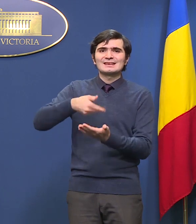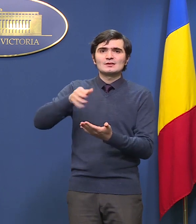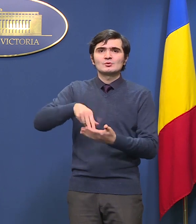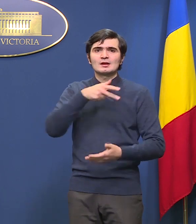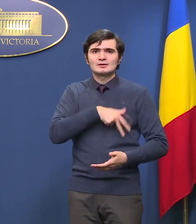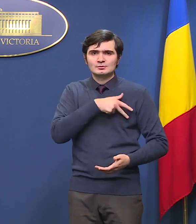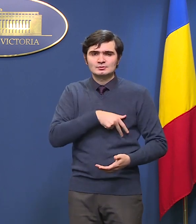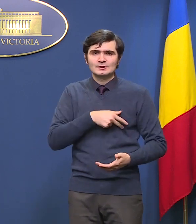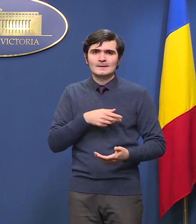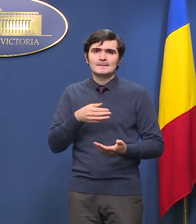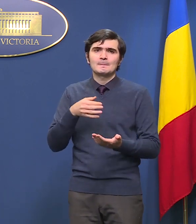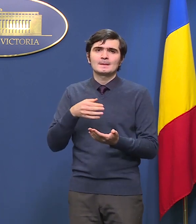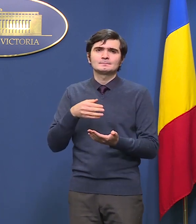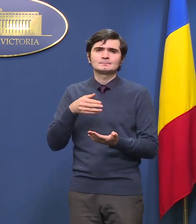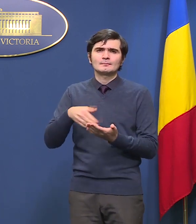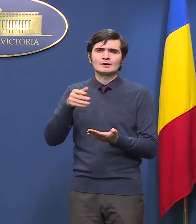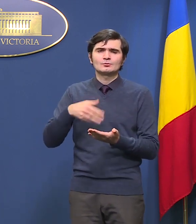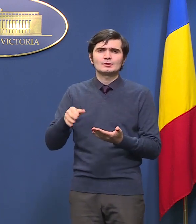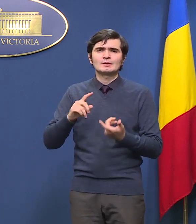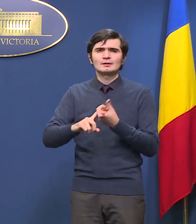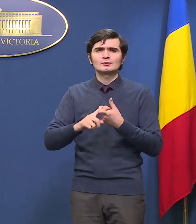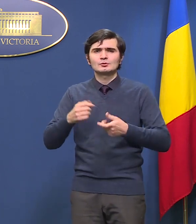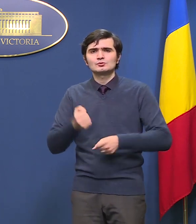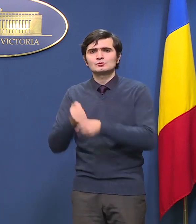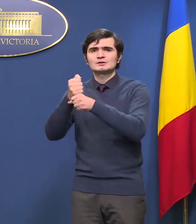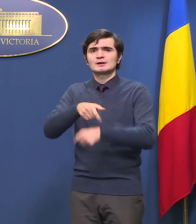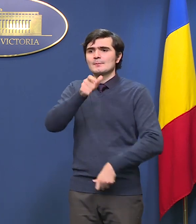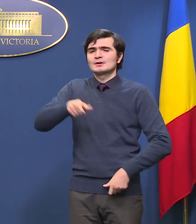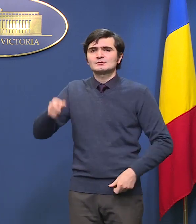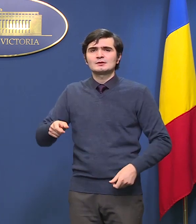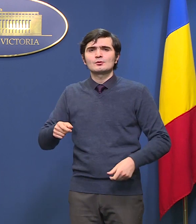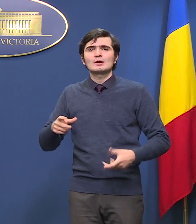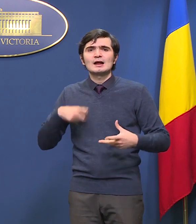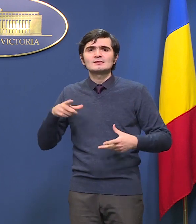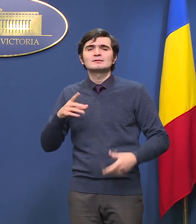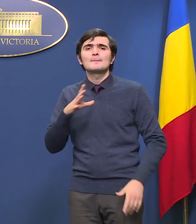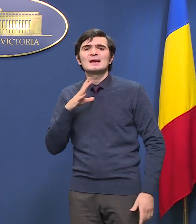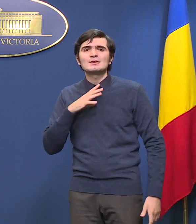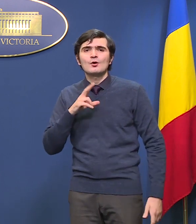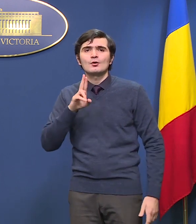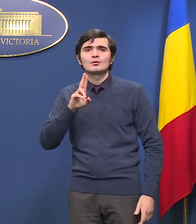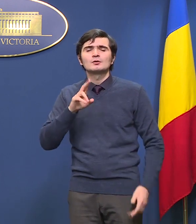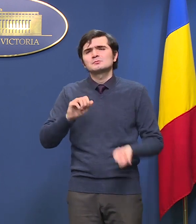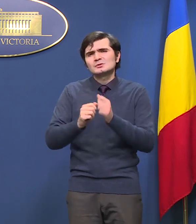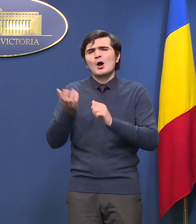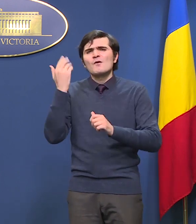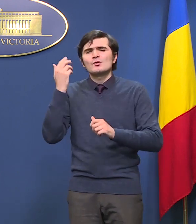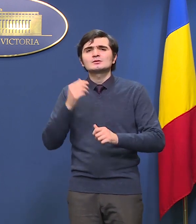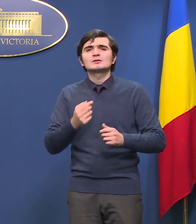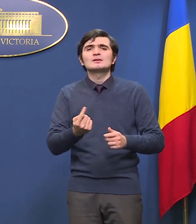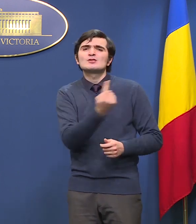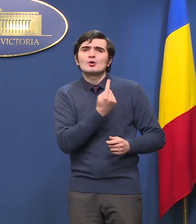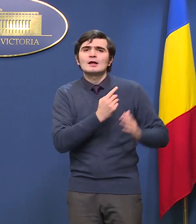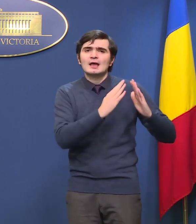sociale, pentru susținerea persoanelor vulnerabile care au fost în izolare la domiciliu